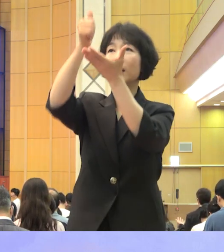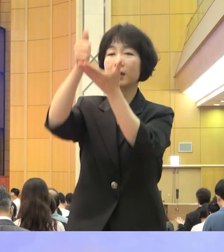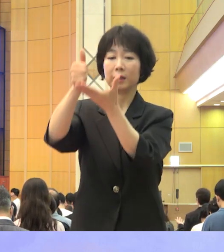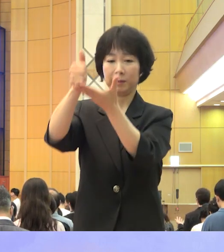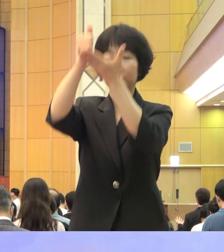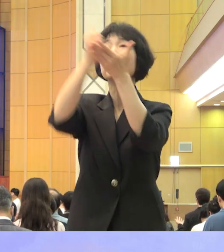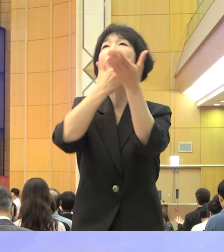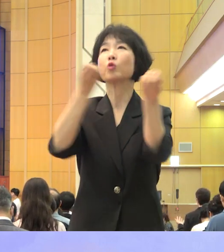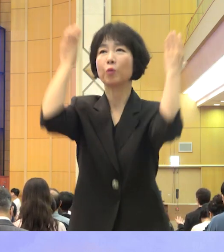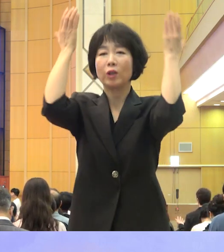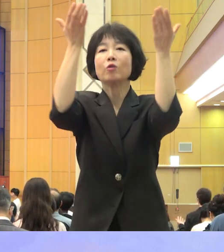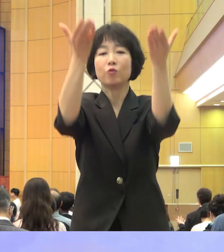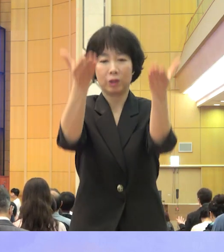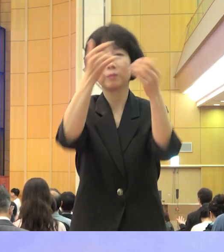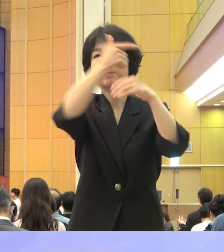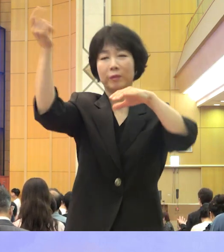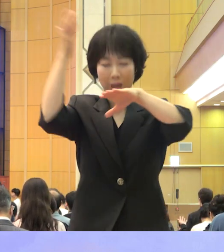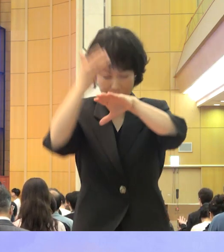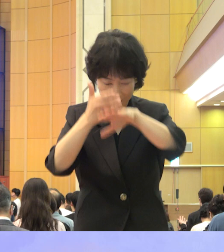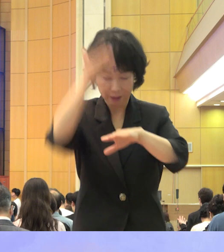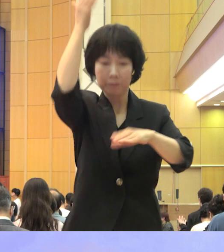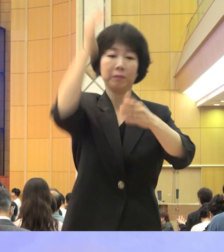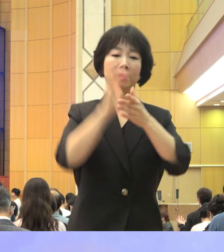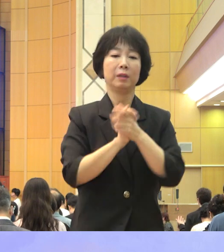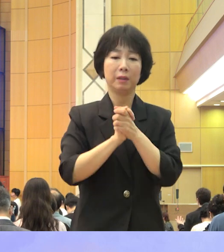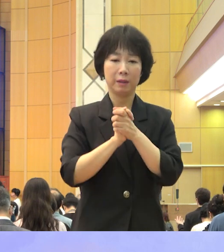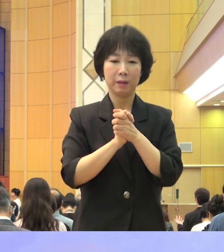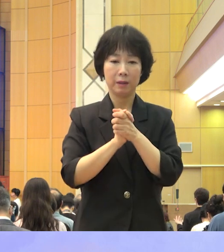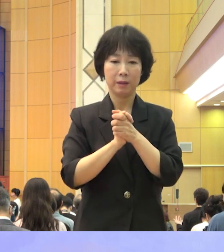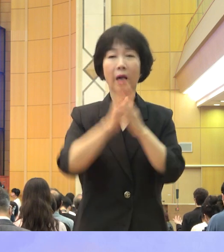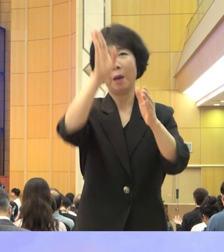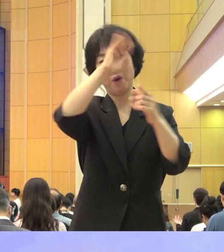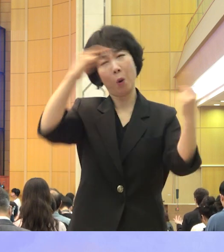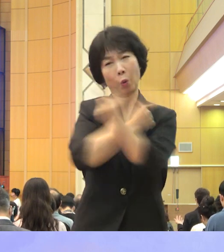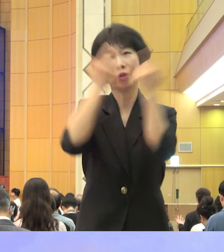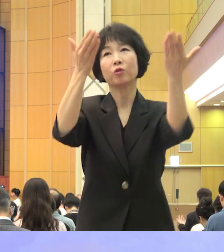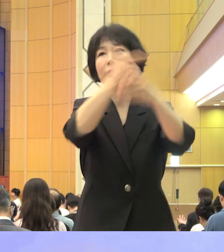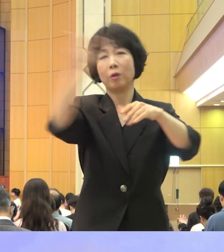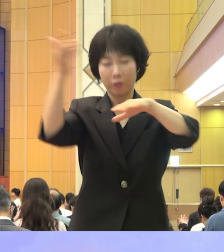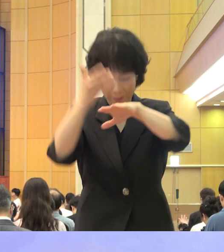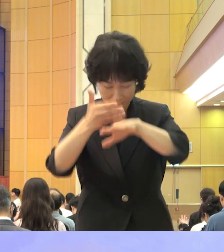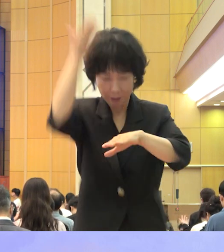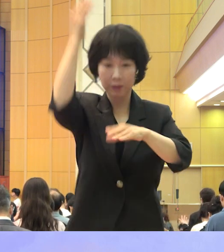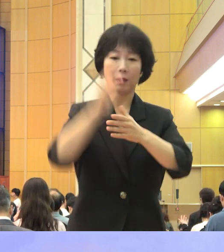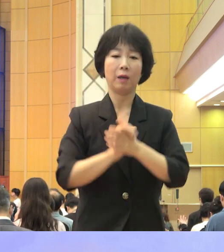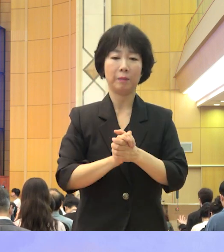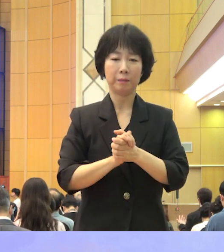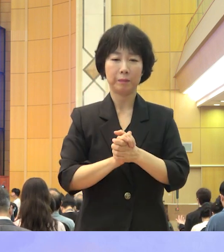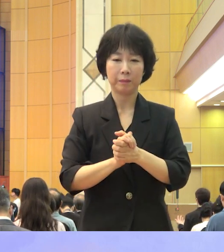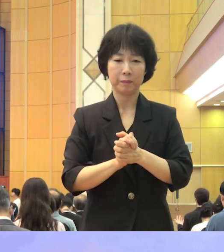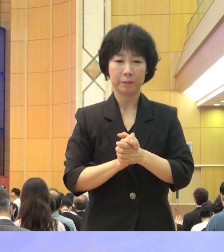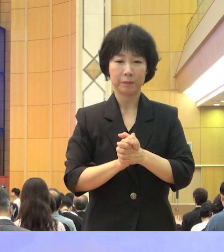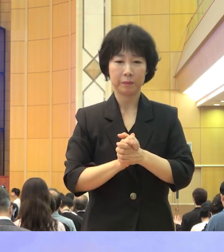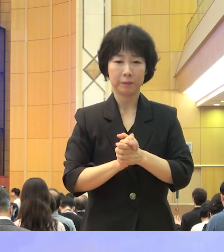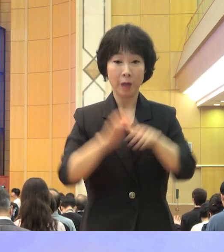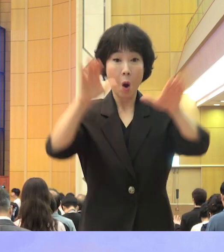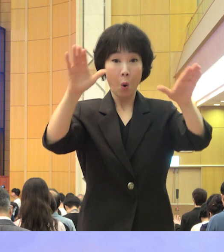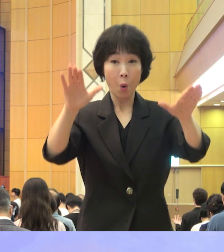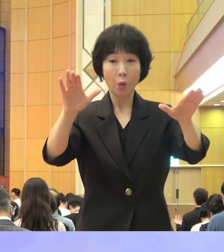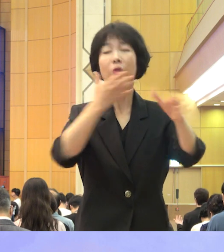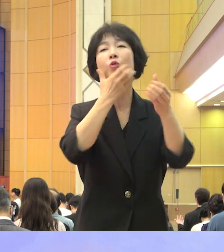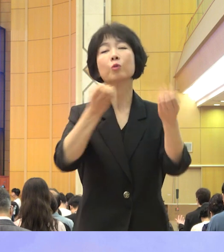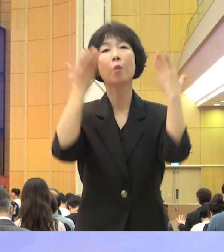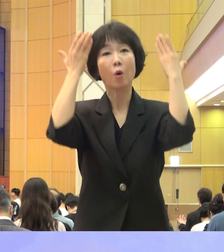하나님 축복하심을 감사합니다. 치료하시니 감사합니다.